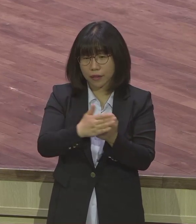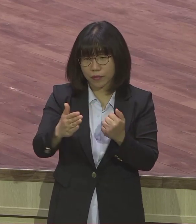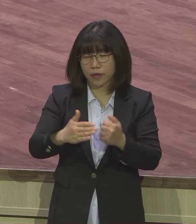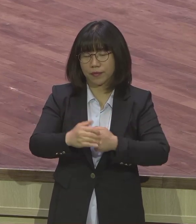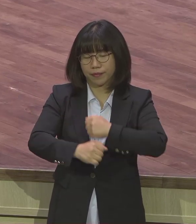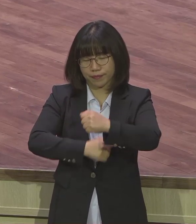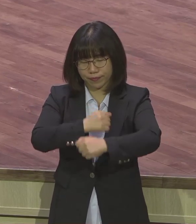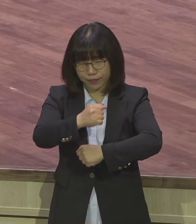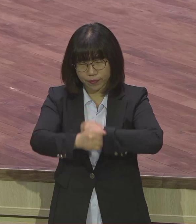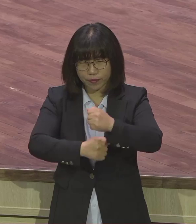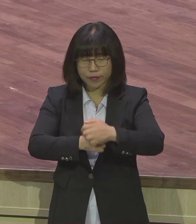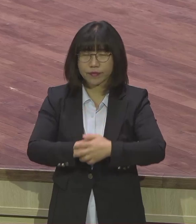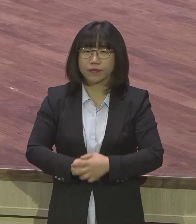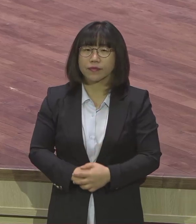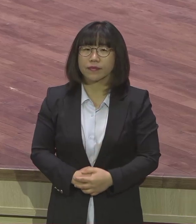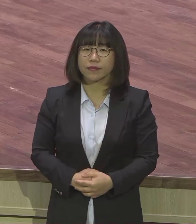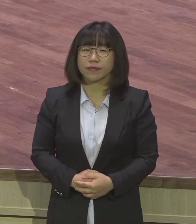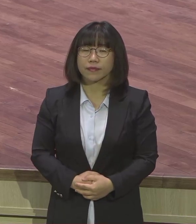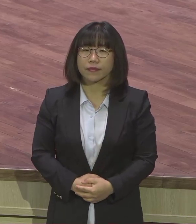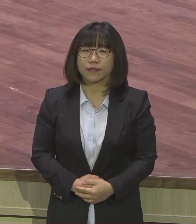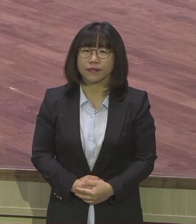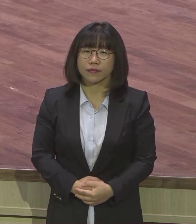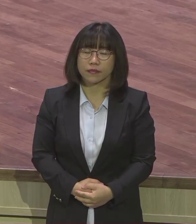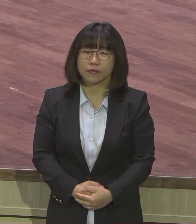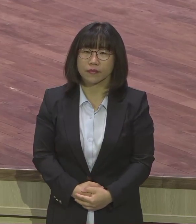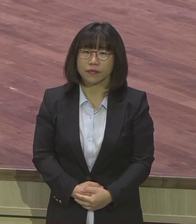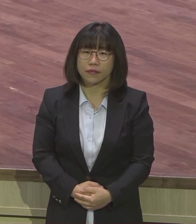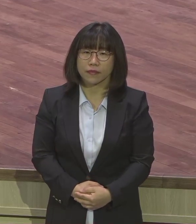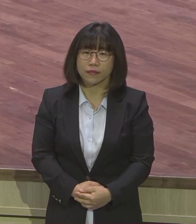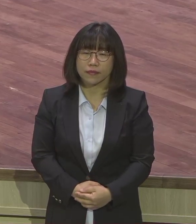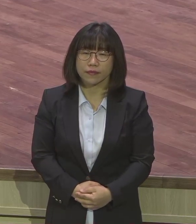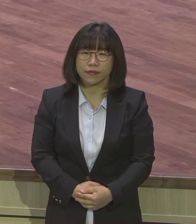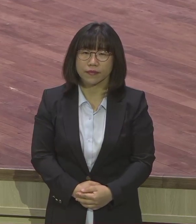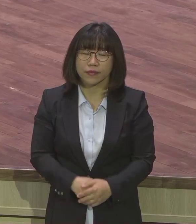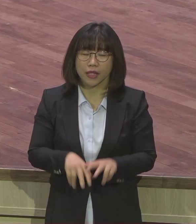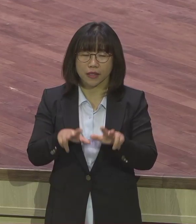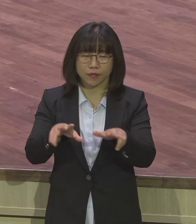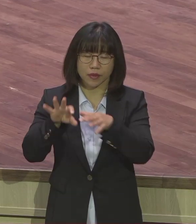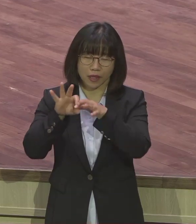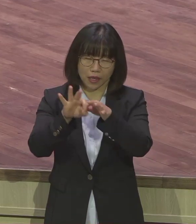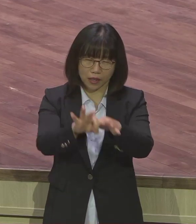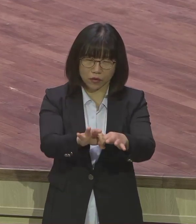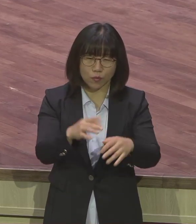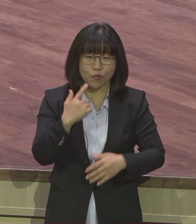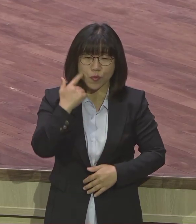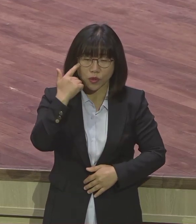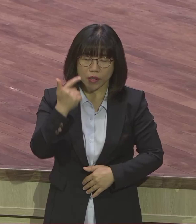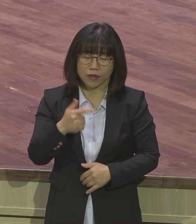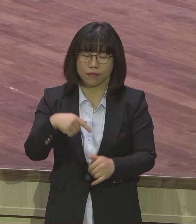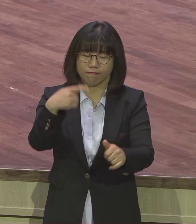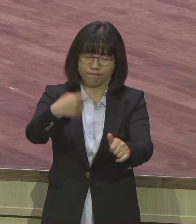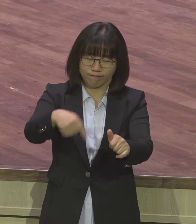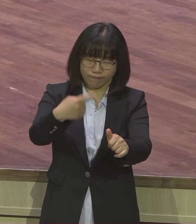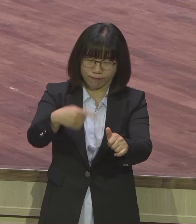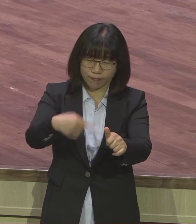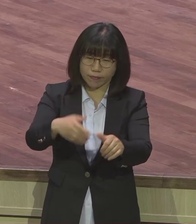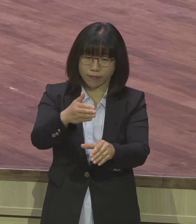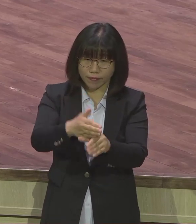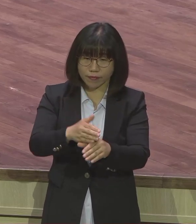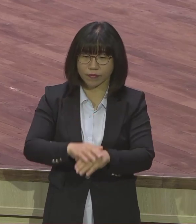아주 참 하나님께서 그런 장소를 잘 주셔서 그 훈련을 지금 시키고 있습니다. 또 237